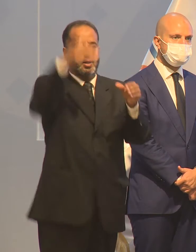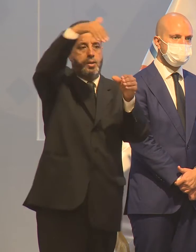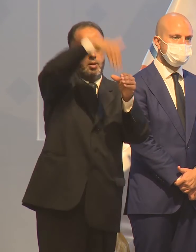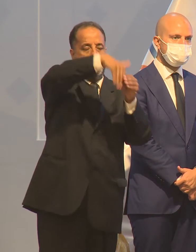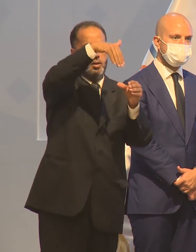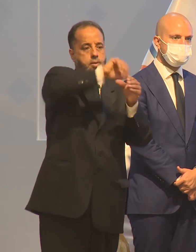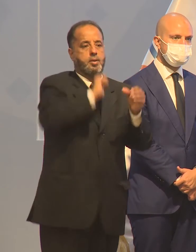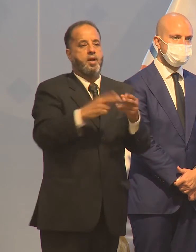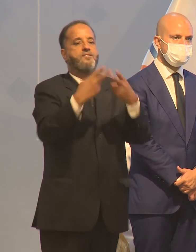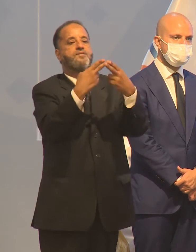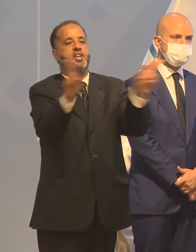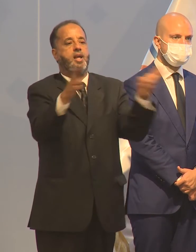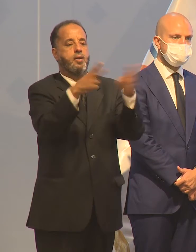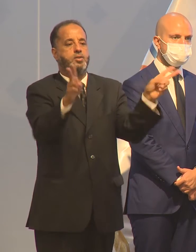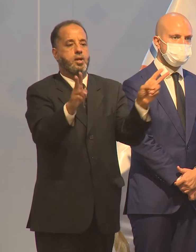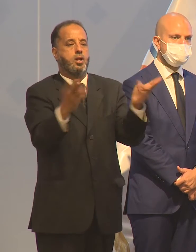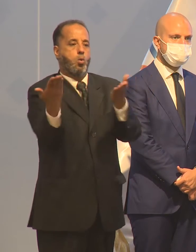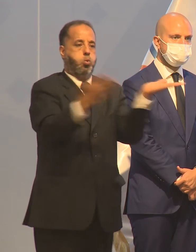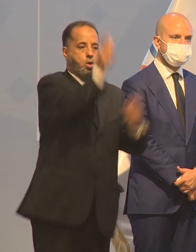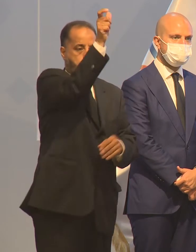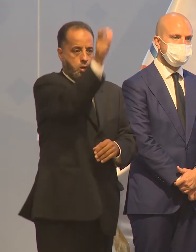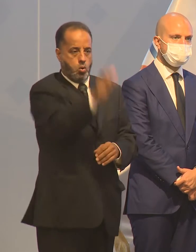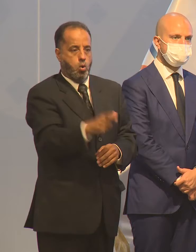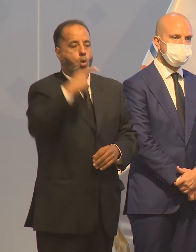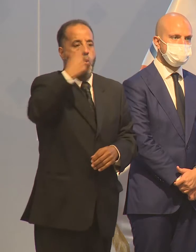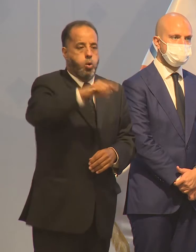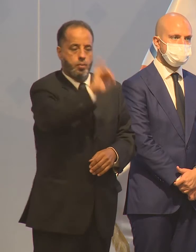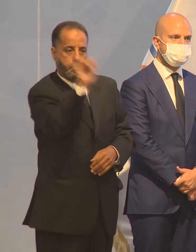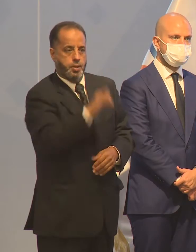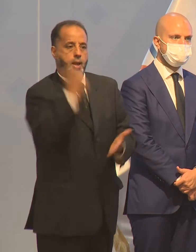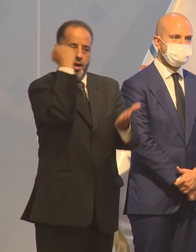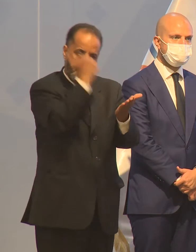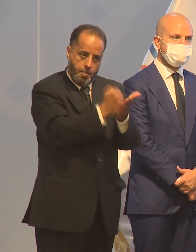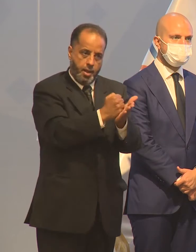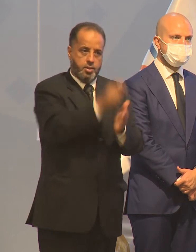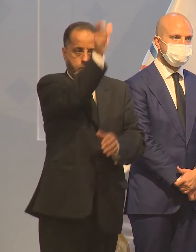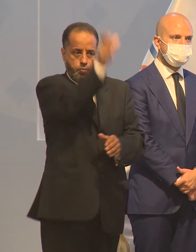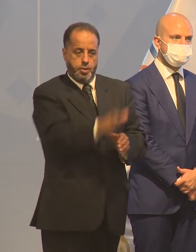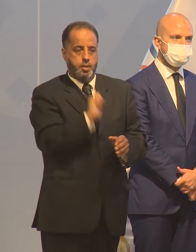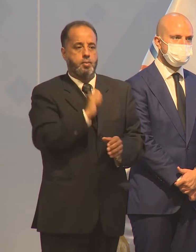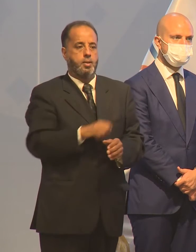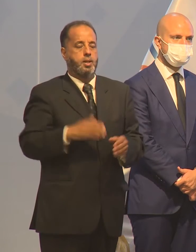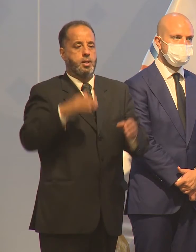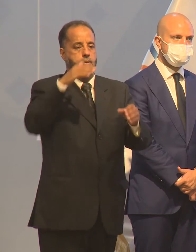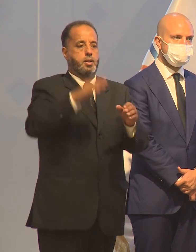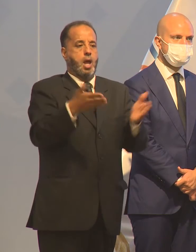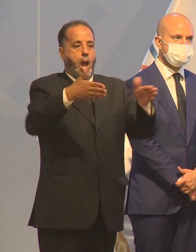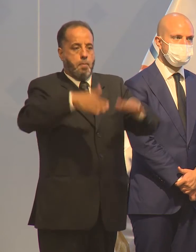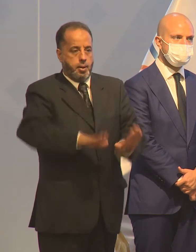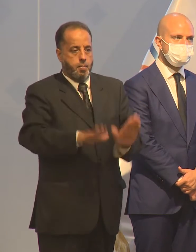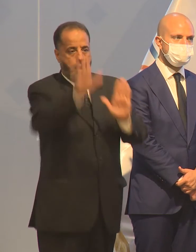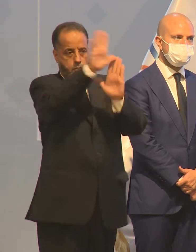هي عملية فتح باب الترشح واعتماد المترشحين سواء كان في الانتخابات